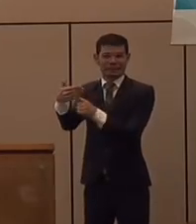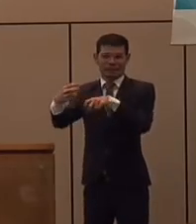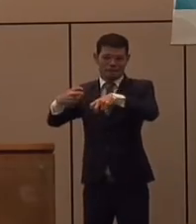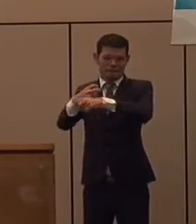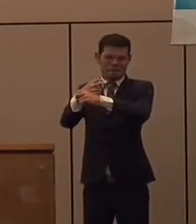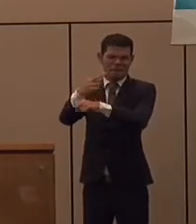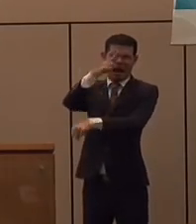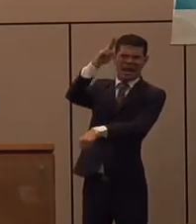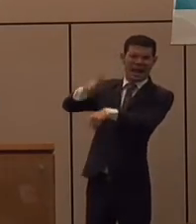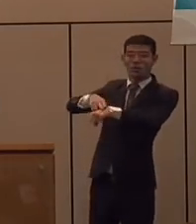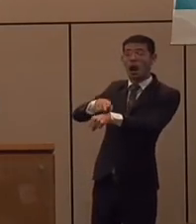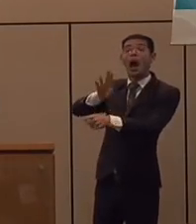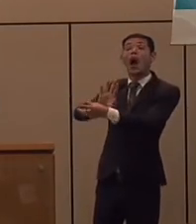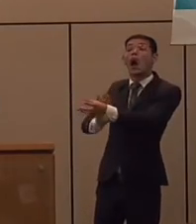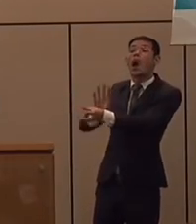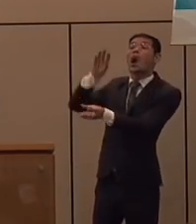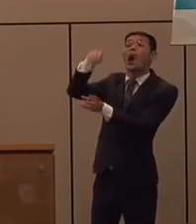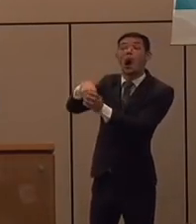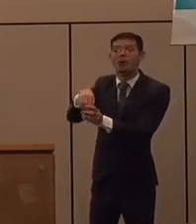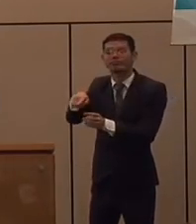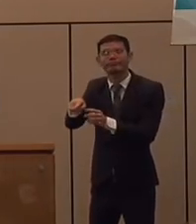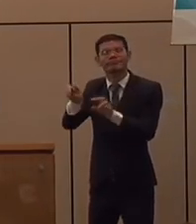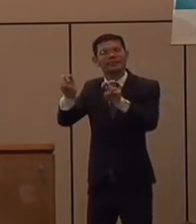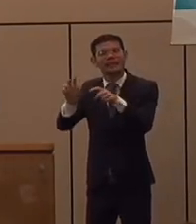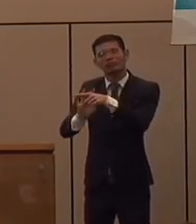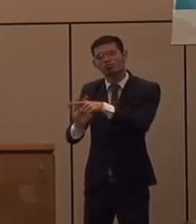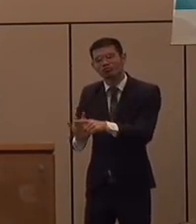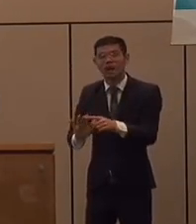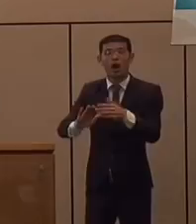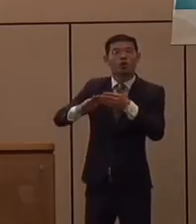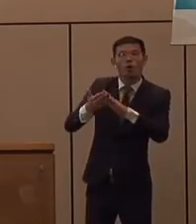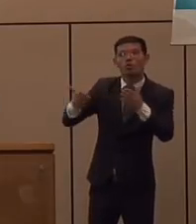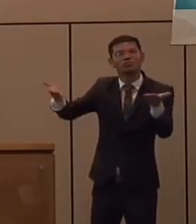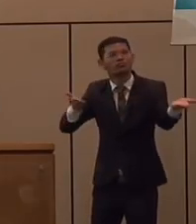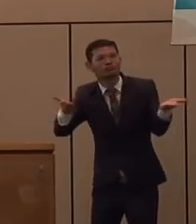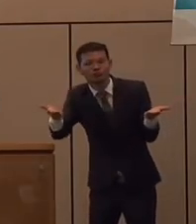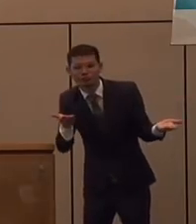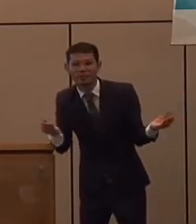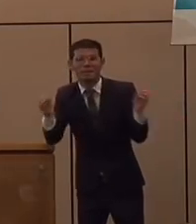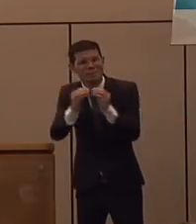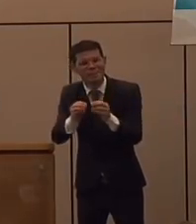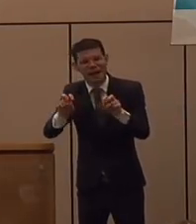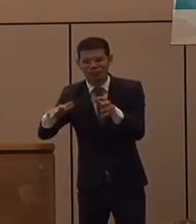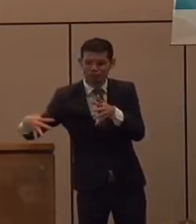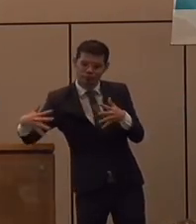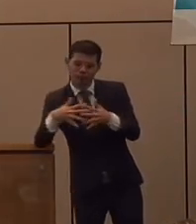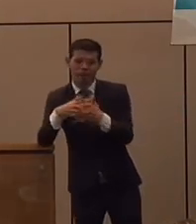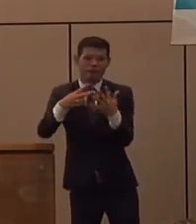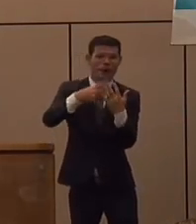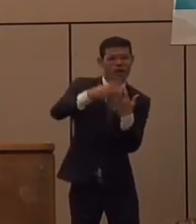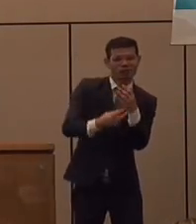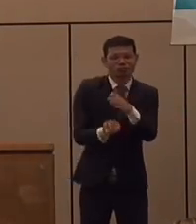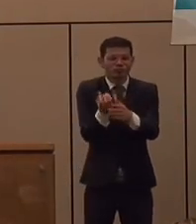pero tiene involucrados dentro dentro de su ejercicio la comunidad y fuera de eso emprendimientos productivos entonces muestra como